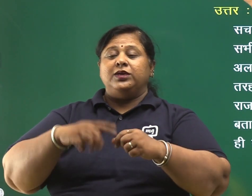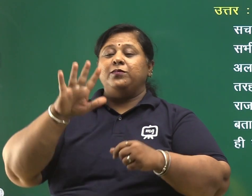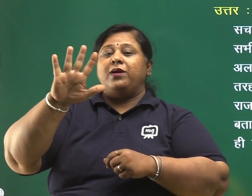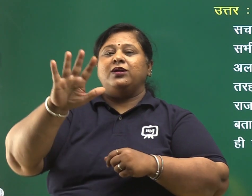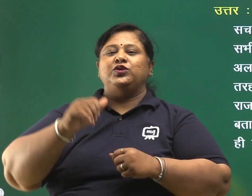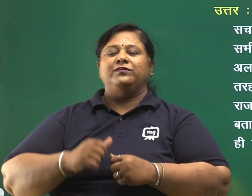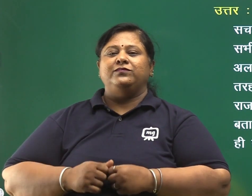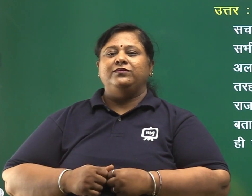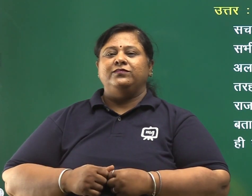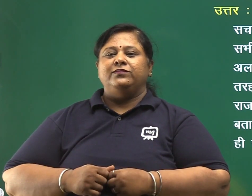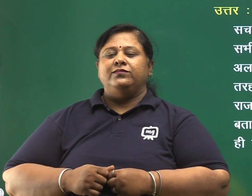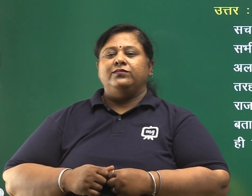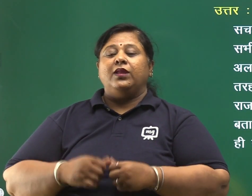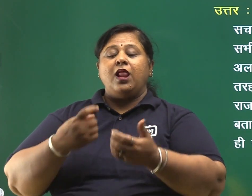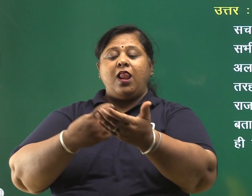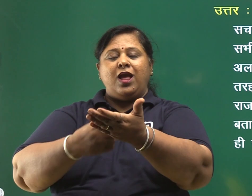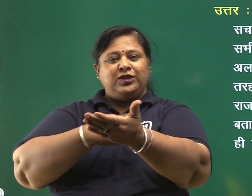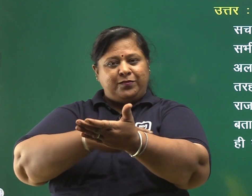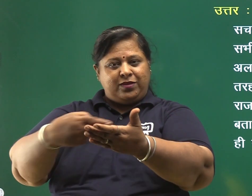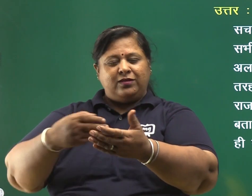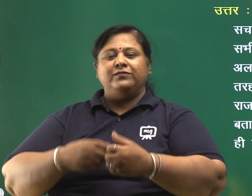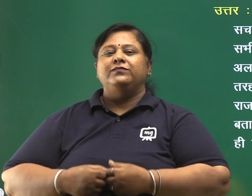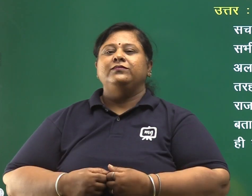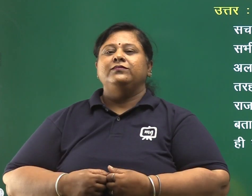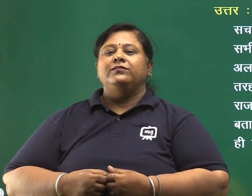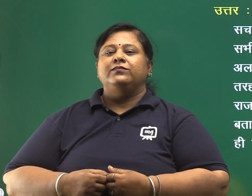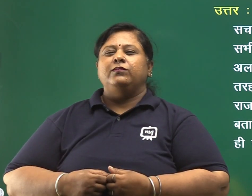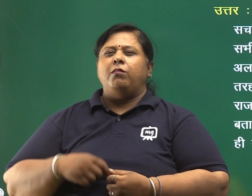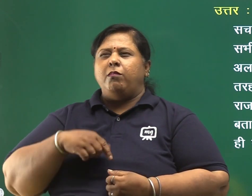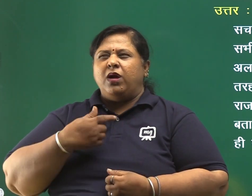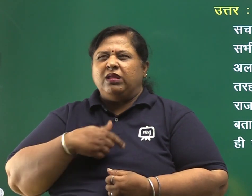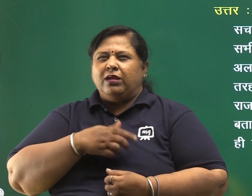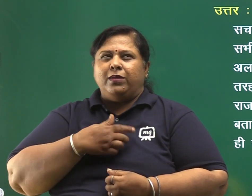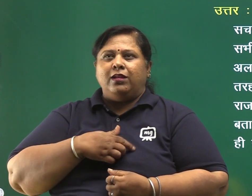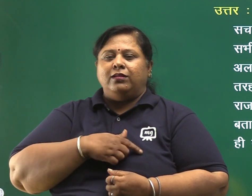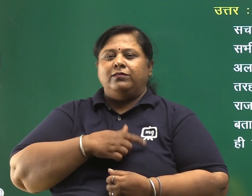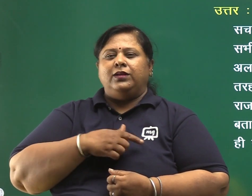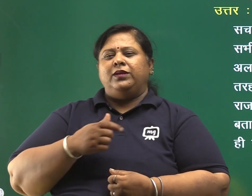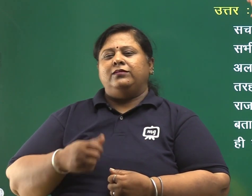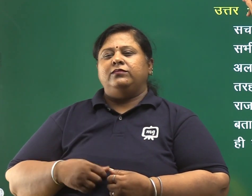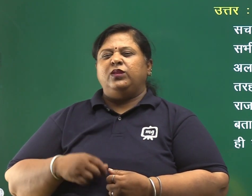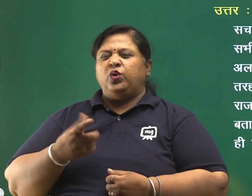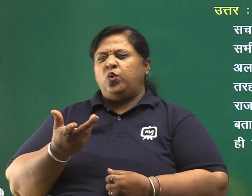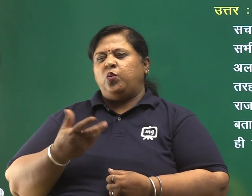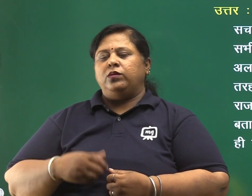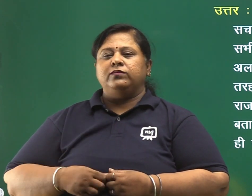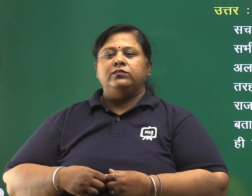5, राजप्पा मन ही मन